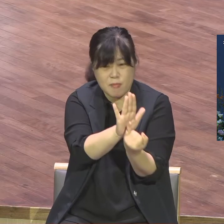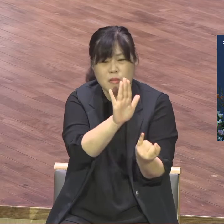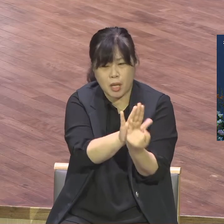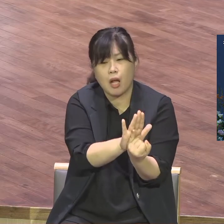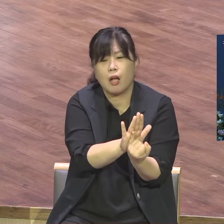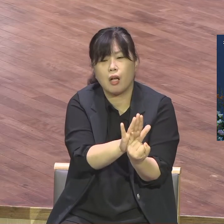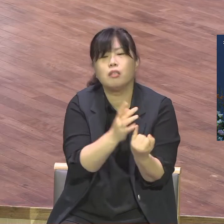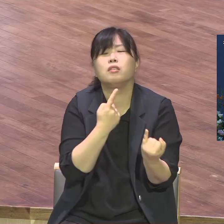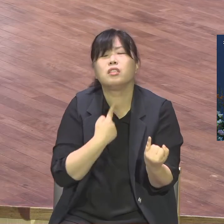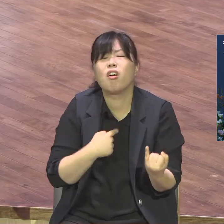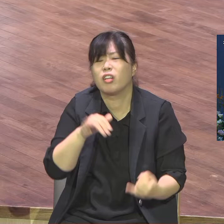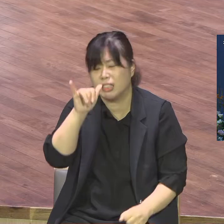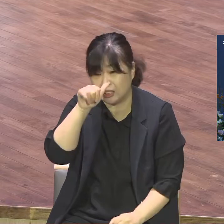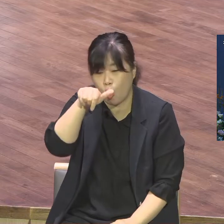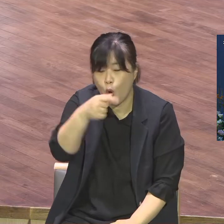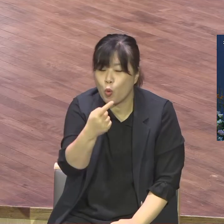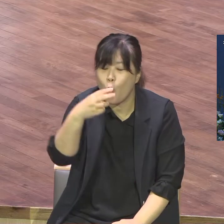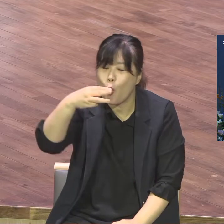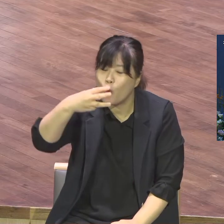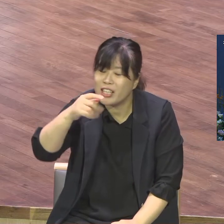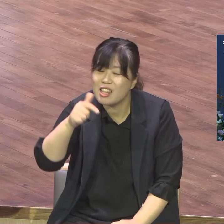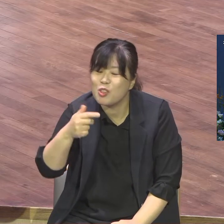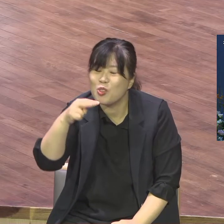잘 알아요. 이 상황을